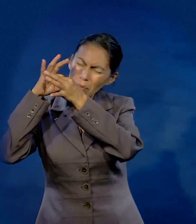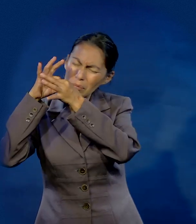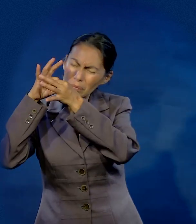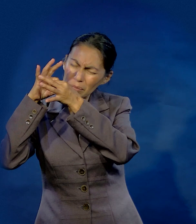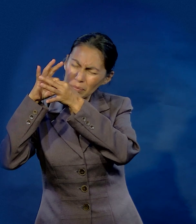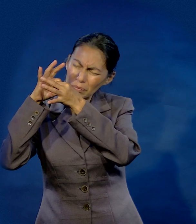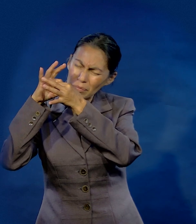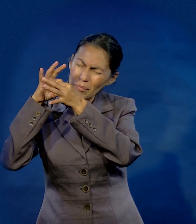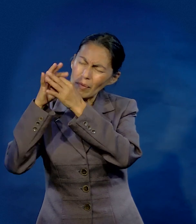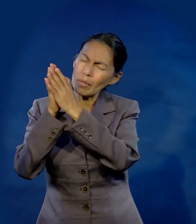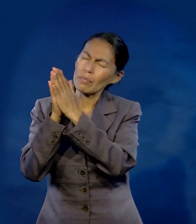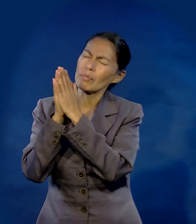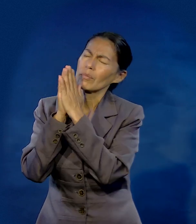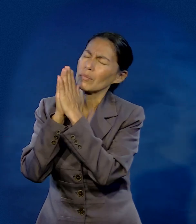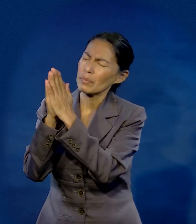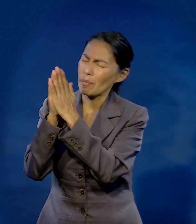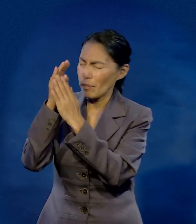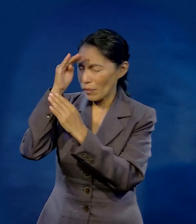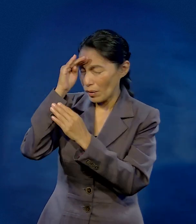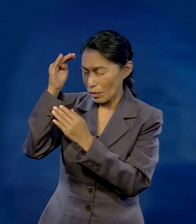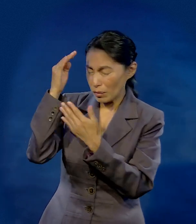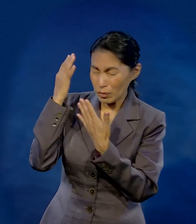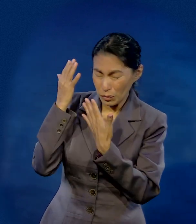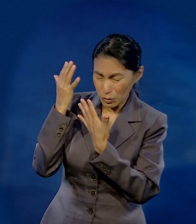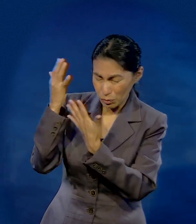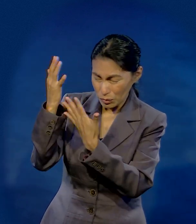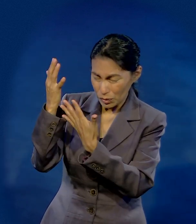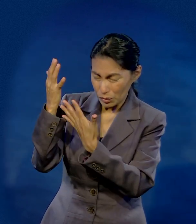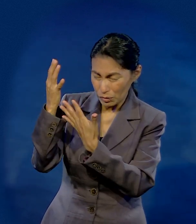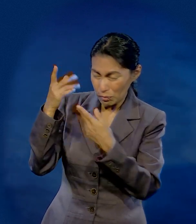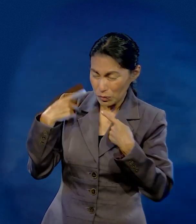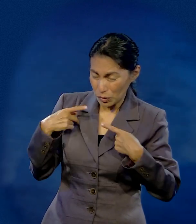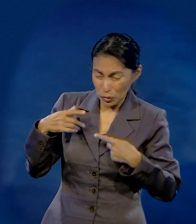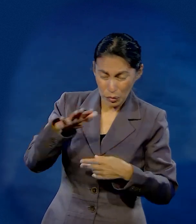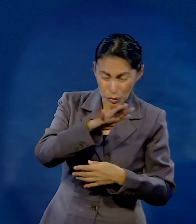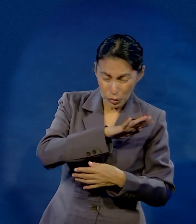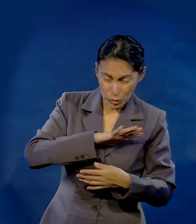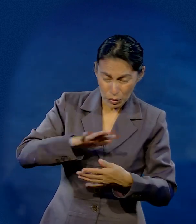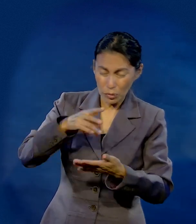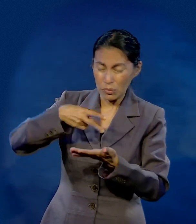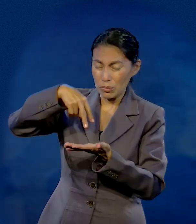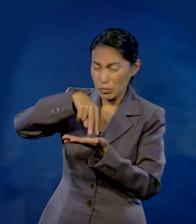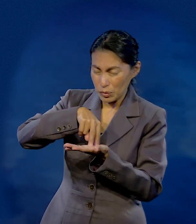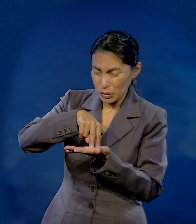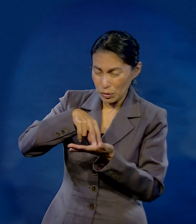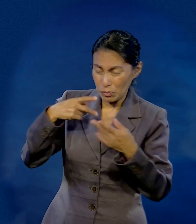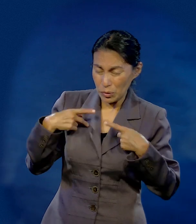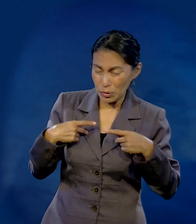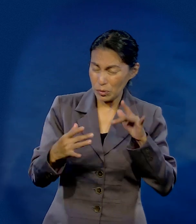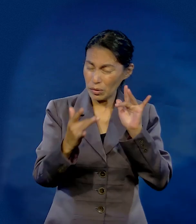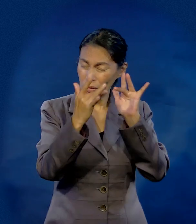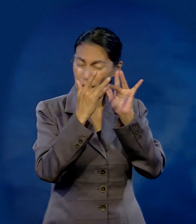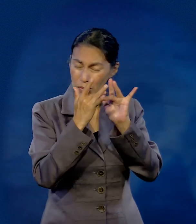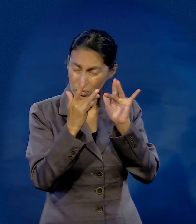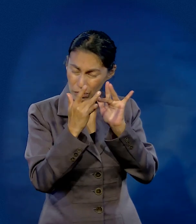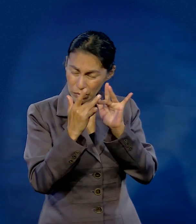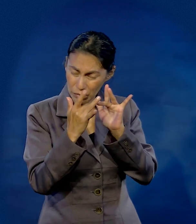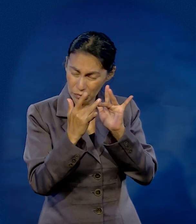yo te ruego que todo lo que se han puesto en pie y los que están siguiendo la transmisión en pie